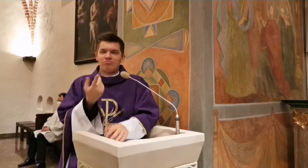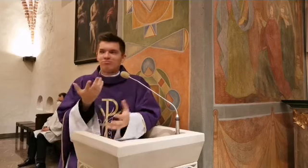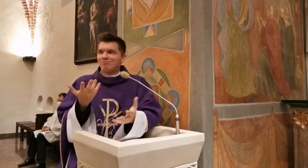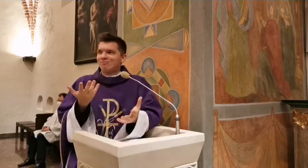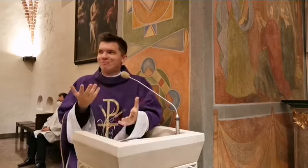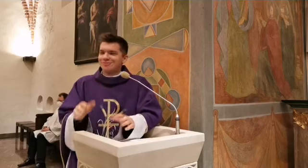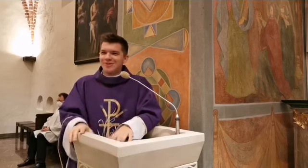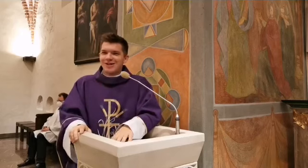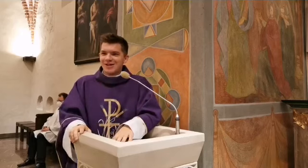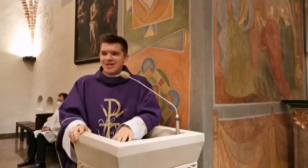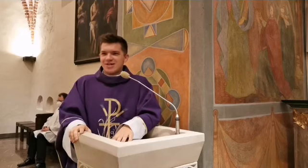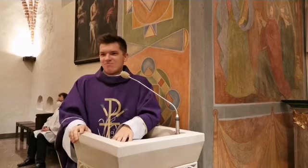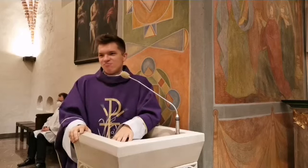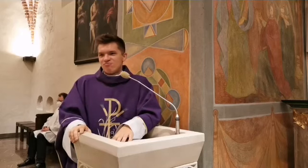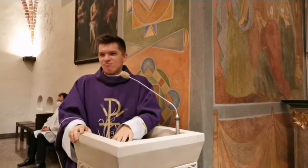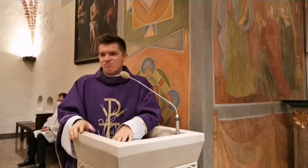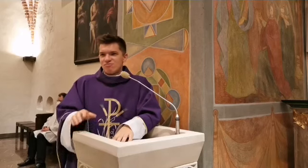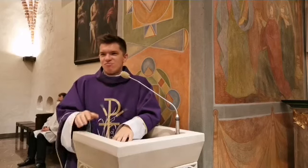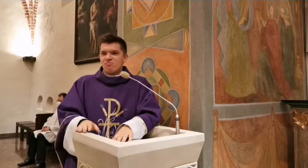długo.